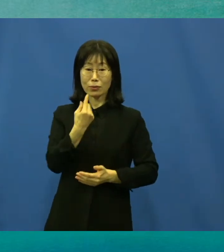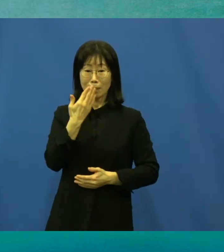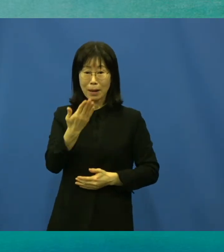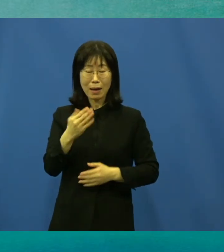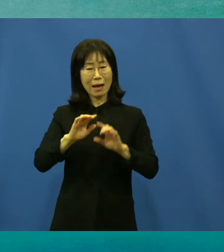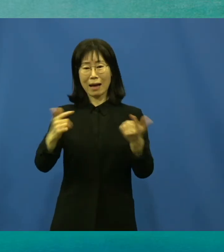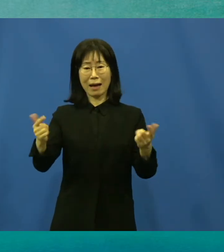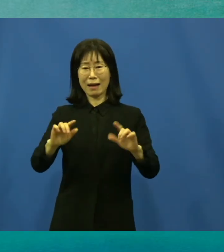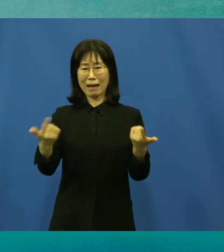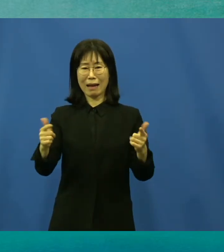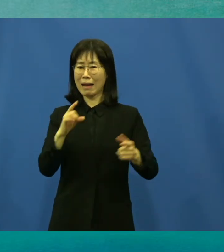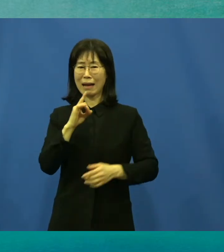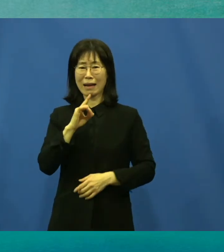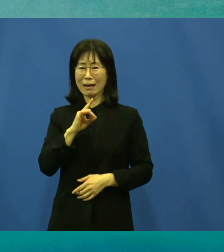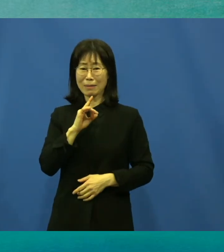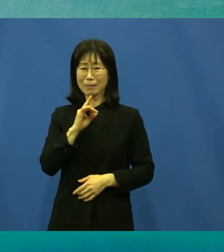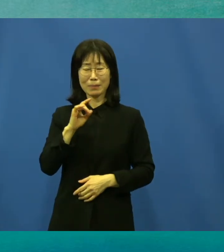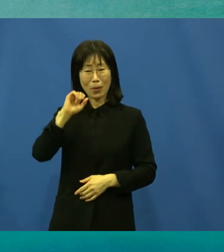꺼내어 주십니다.